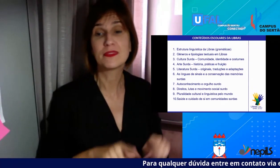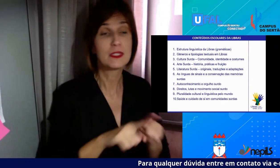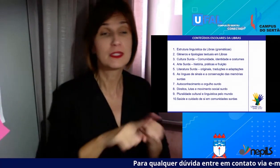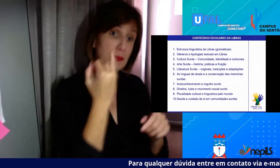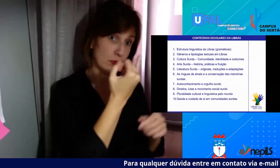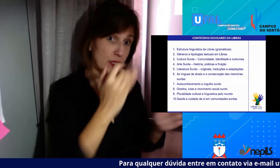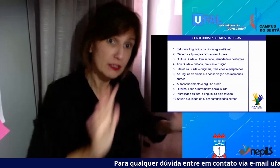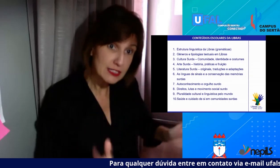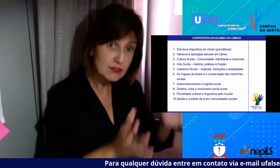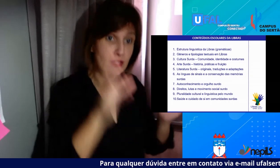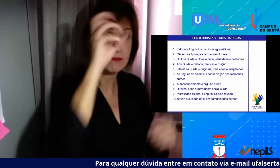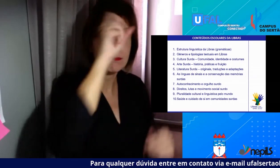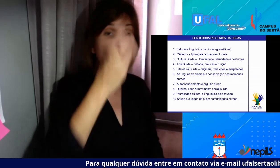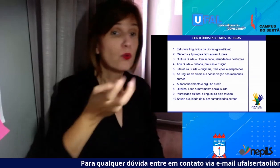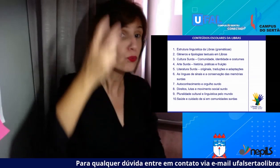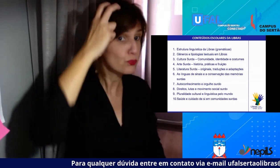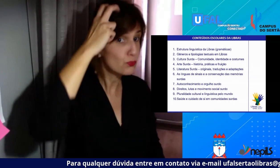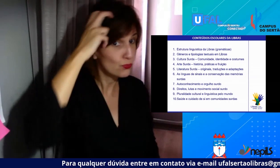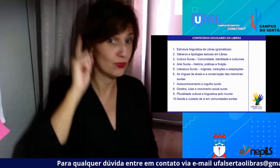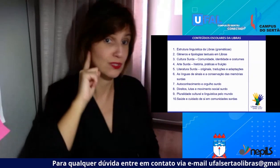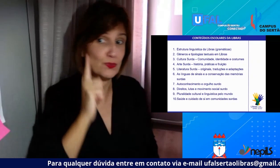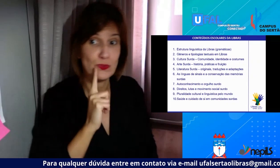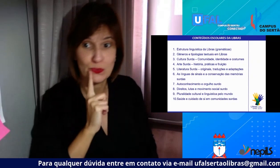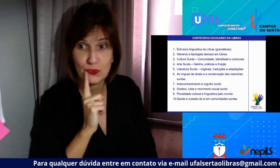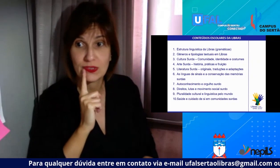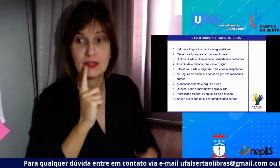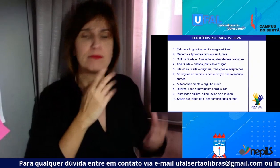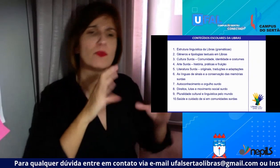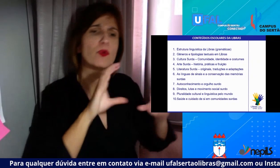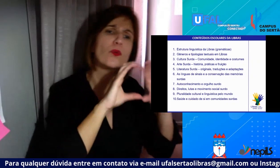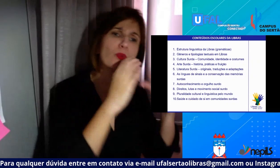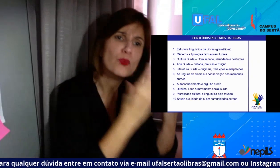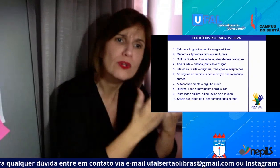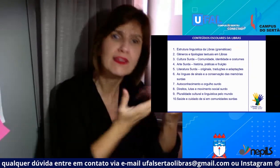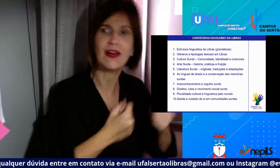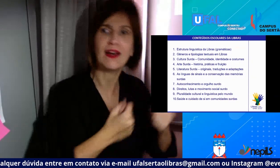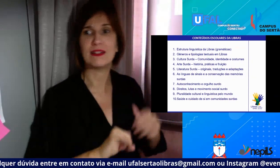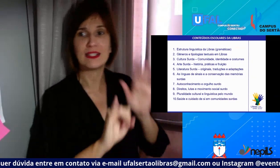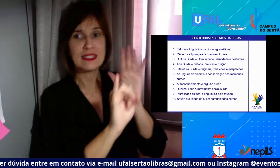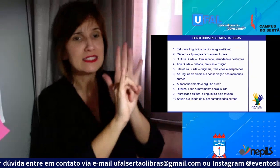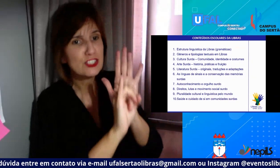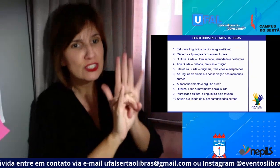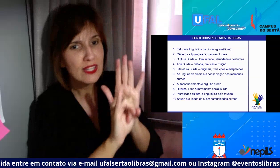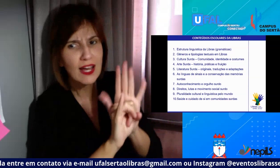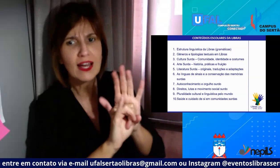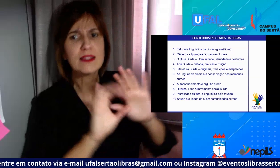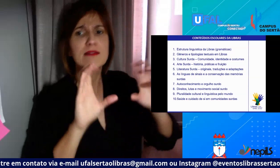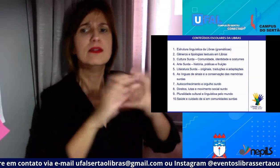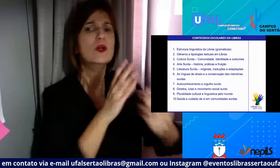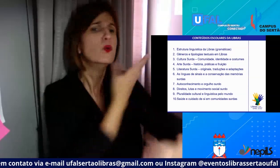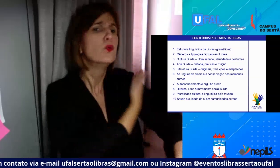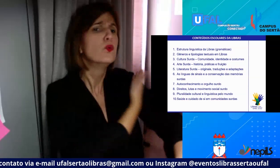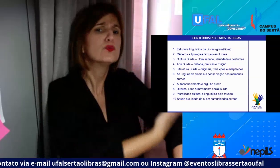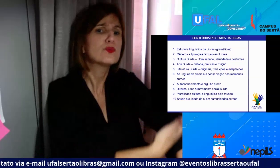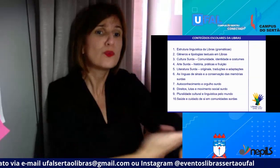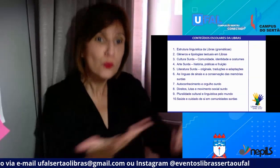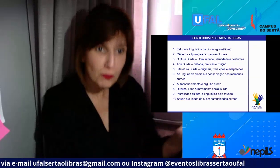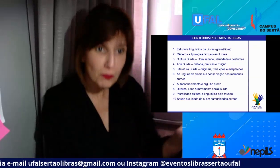mulheres, apresentando formas diferentes de apresentação, além da aprendizagem da cultura surda, questões de